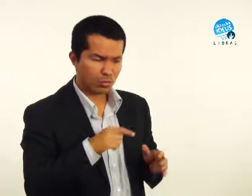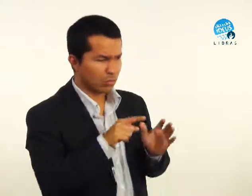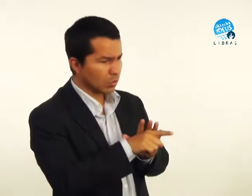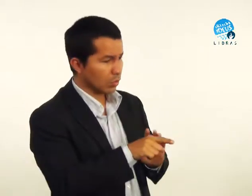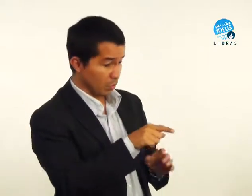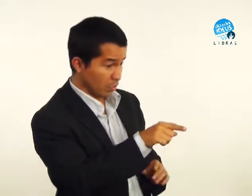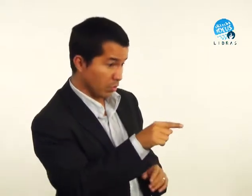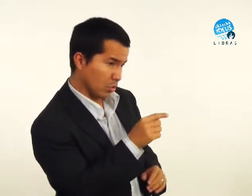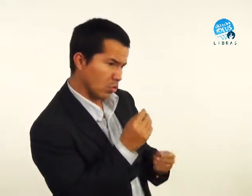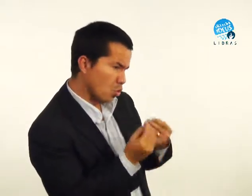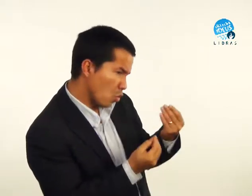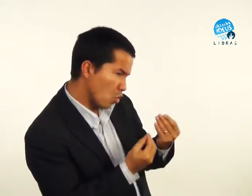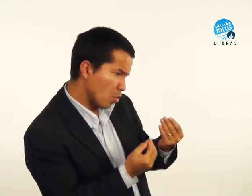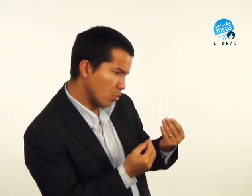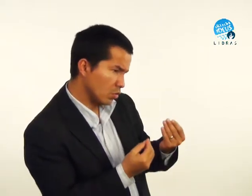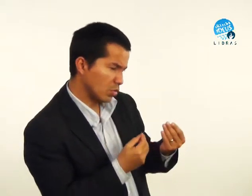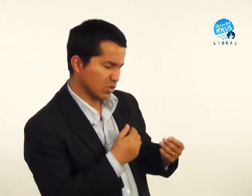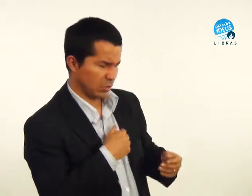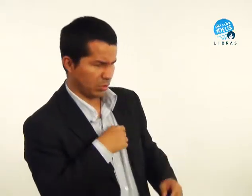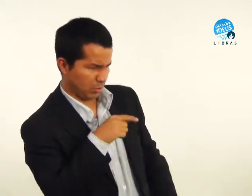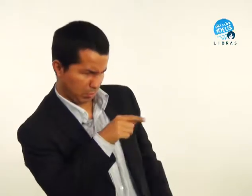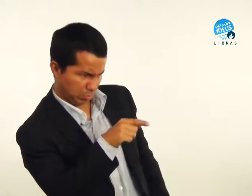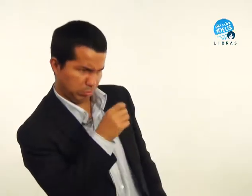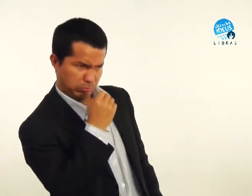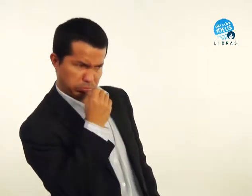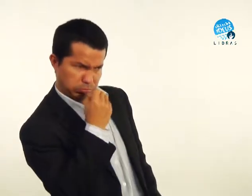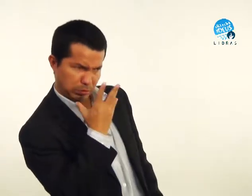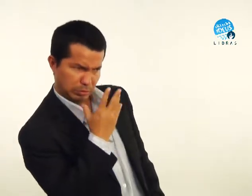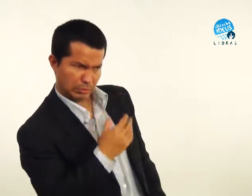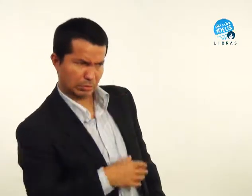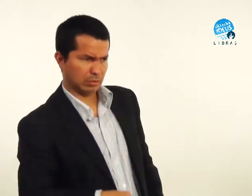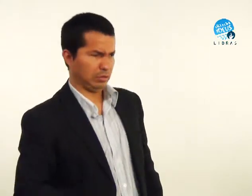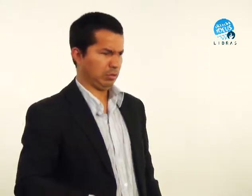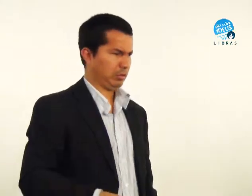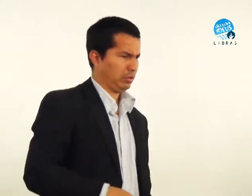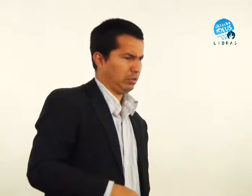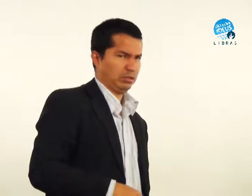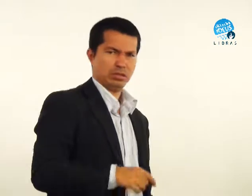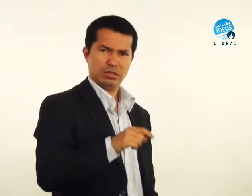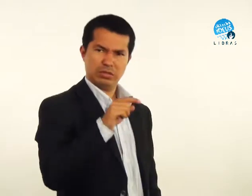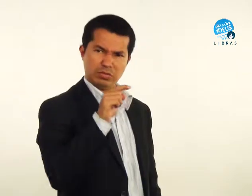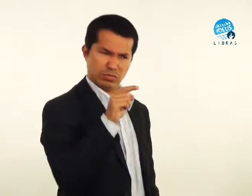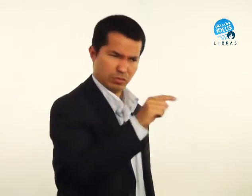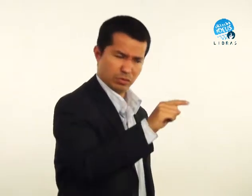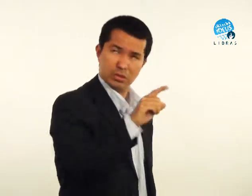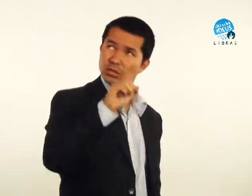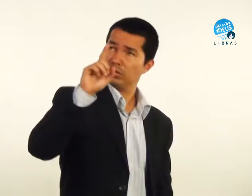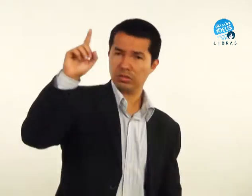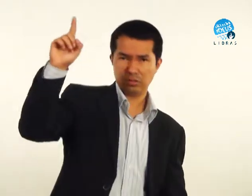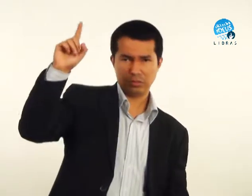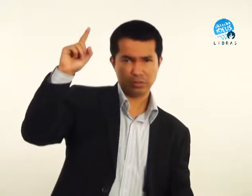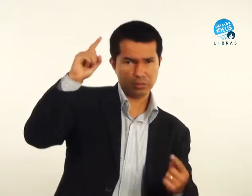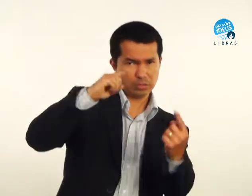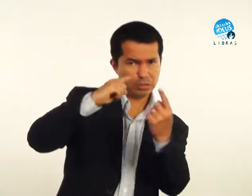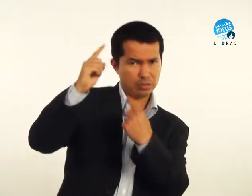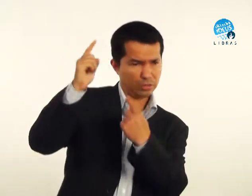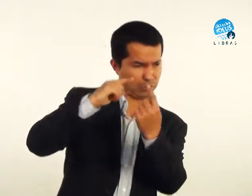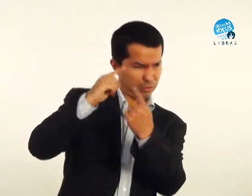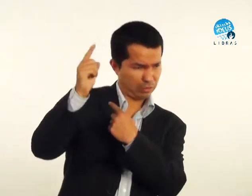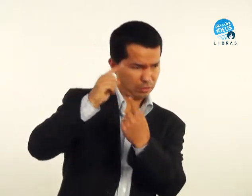ela e disse: como é que você está? Ela: estou bem. E aí aquela coisa de pastor, né? Virei para ela e perguntei: e